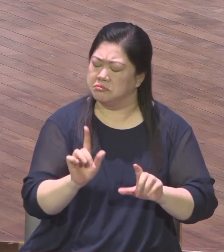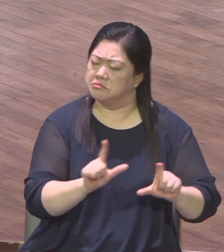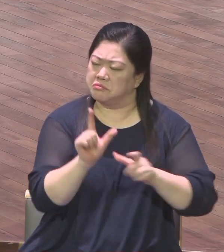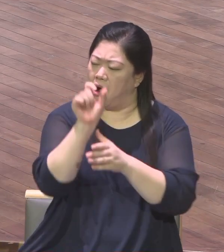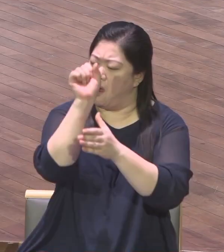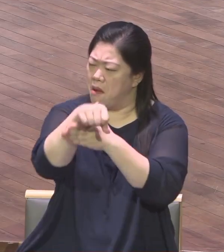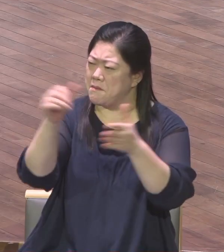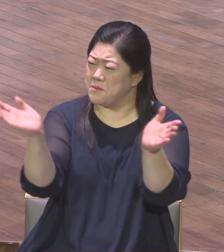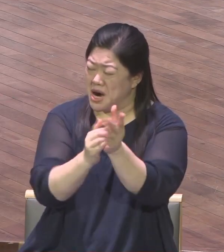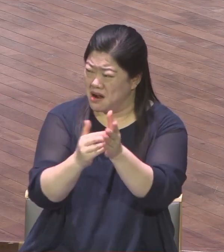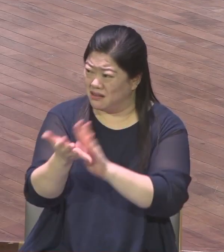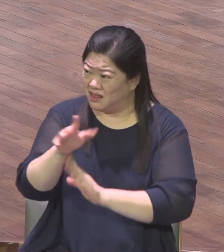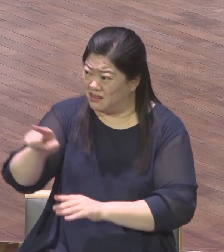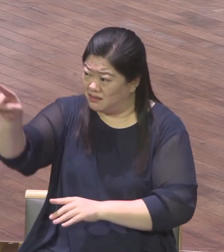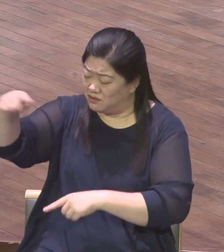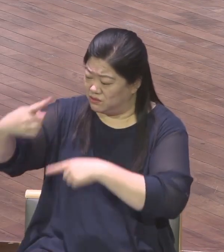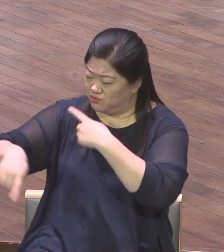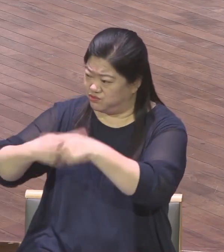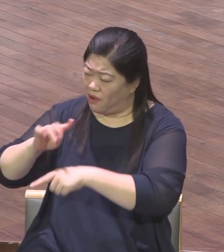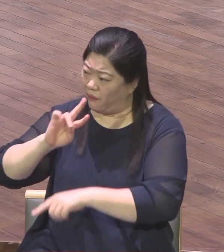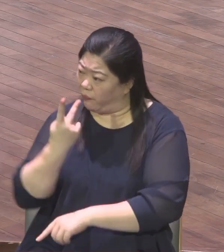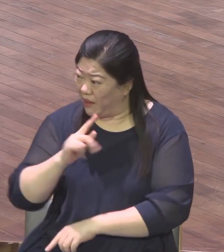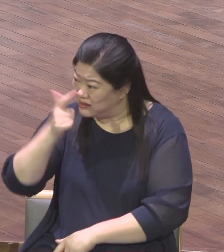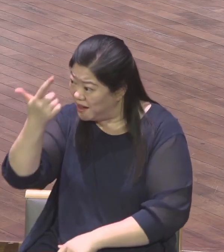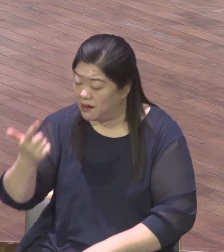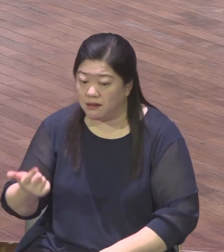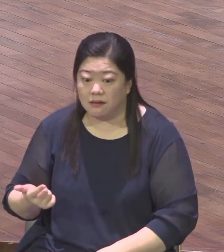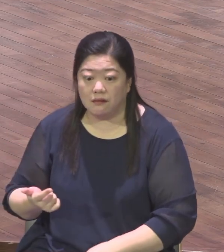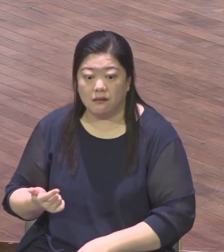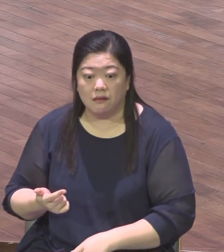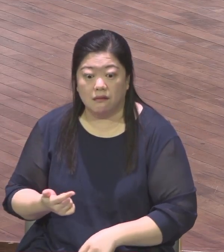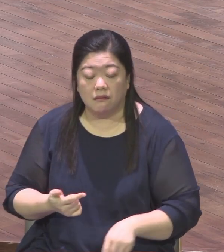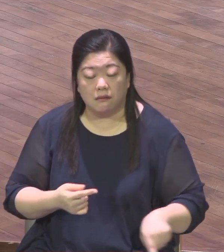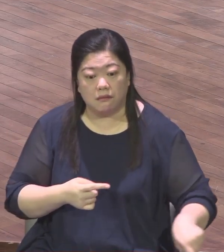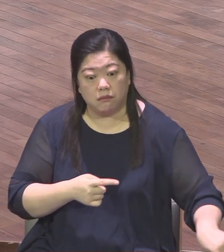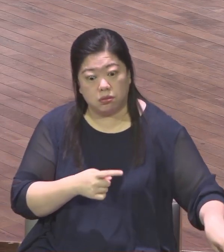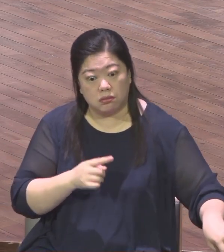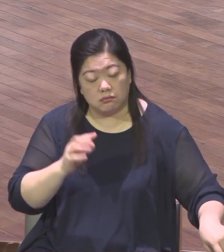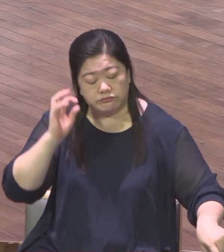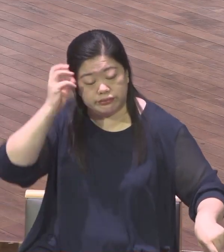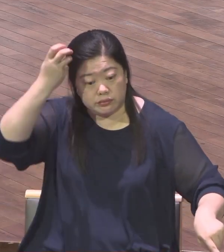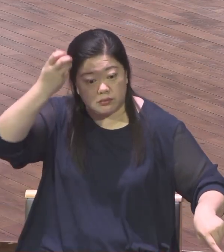가지 말라고 너를 보내어 말하게 하지 아니하셨느니라.